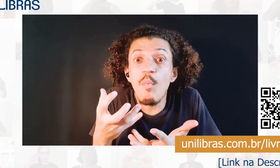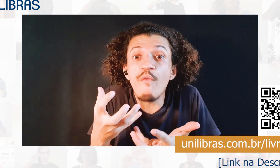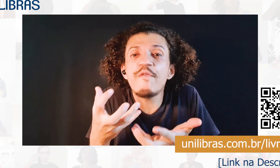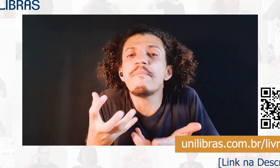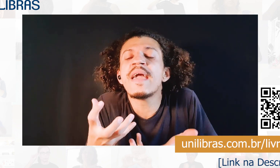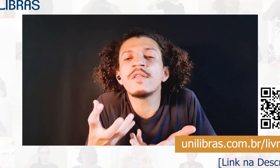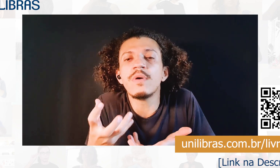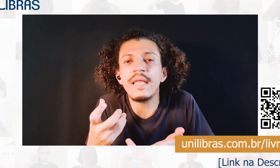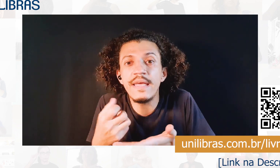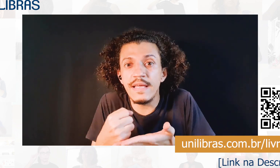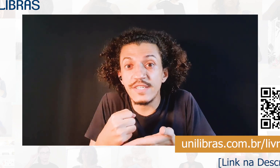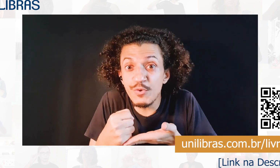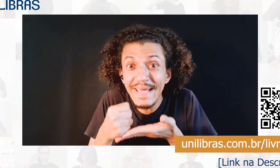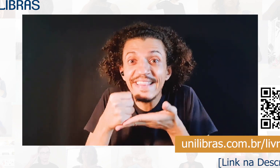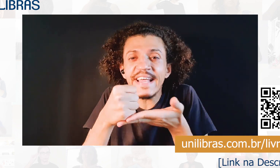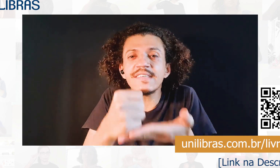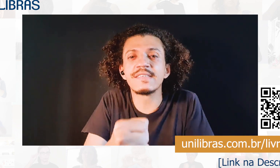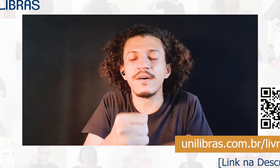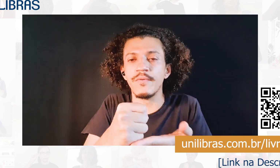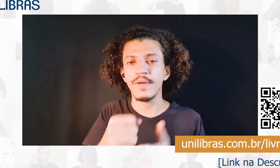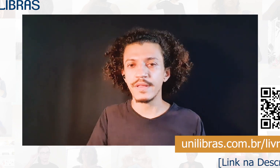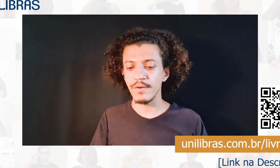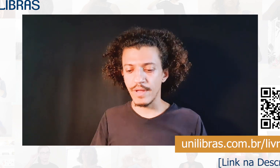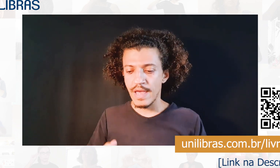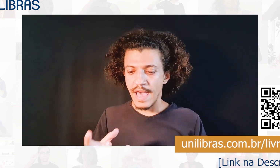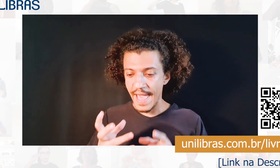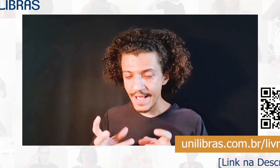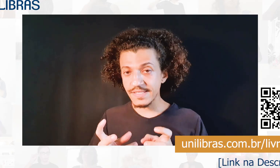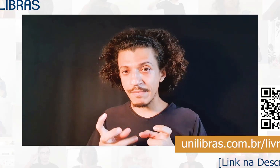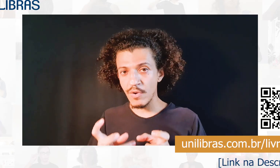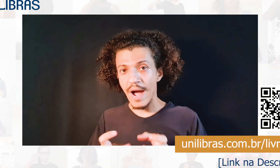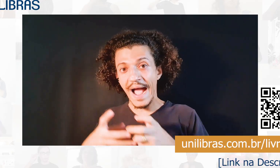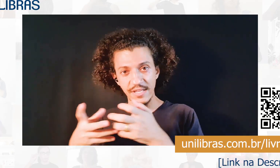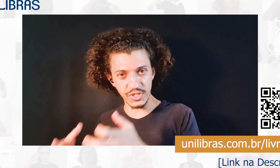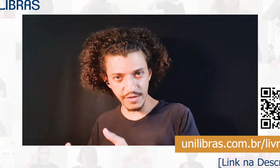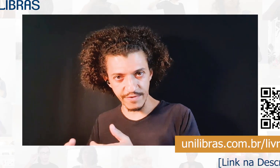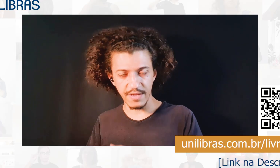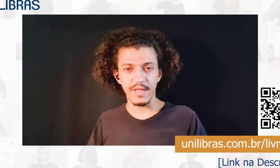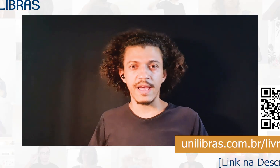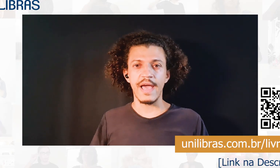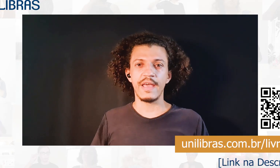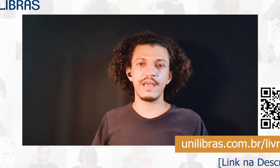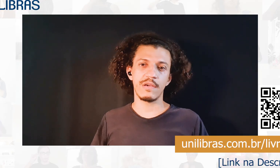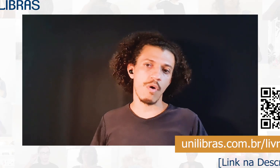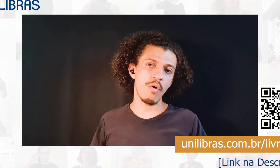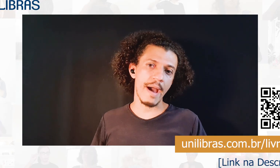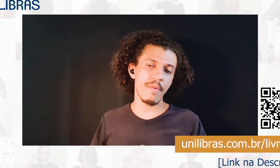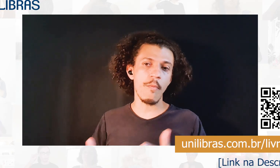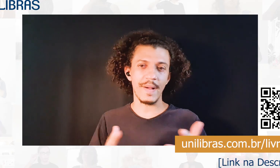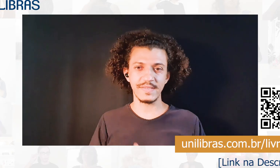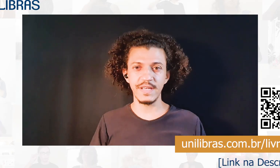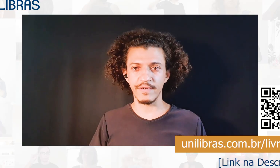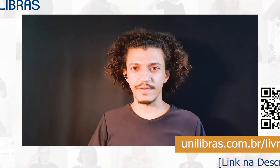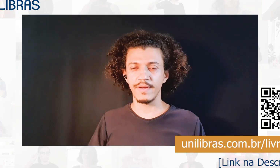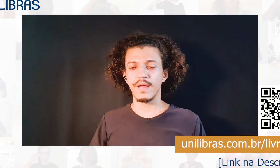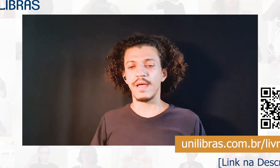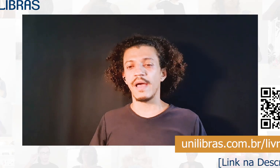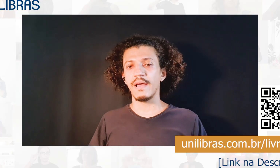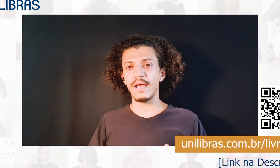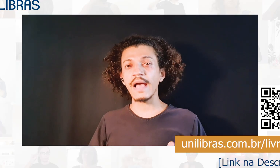existe um movimento ali, existe uma intenção. Então, essa mão ativa, e qual é a mão